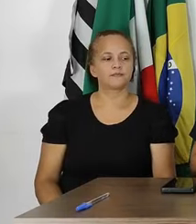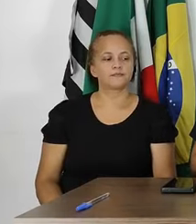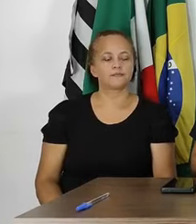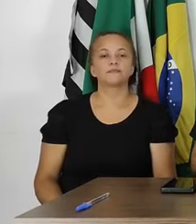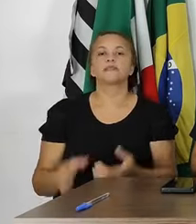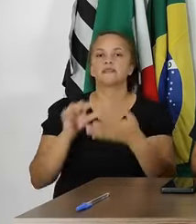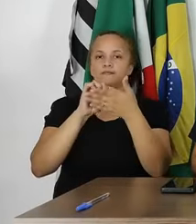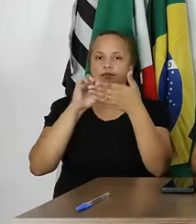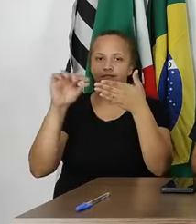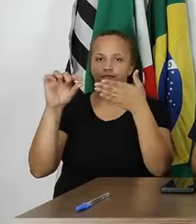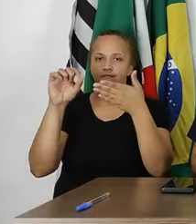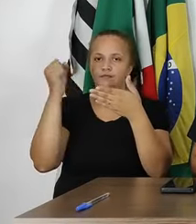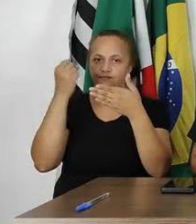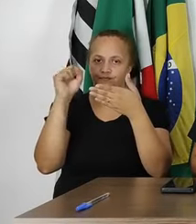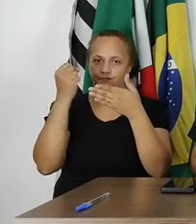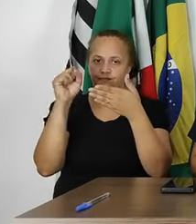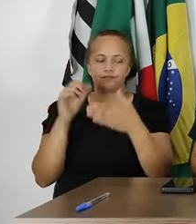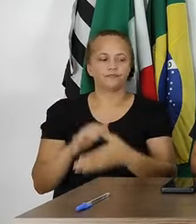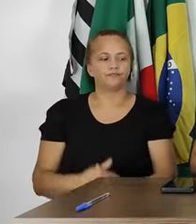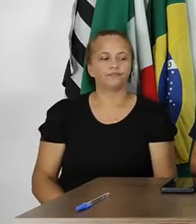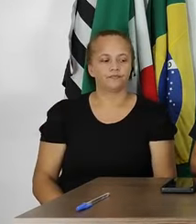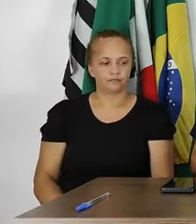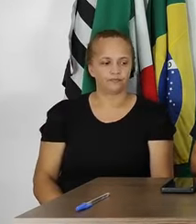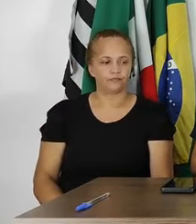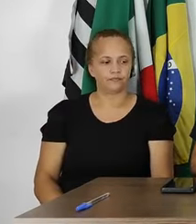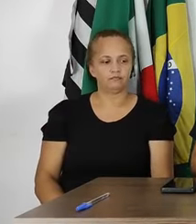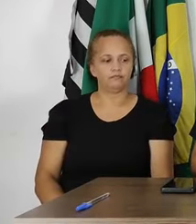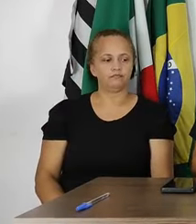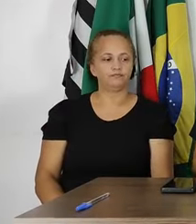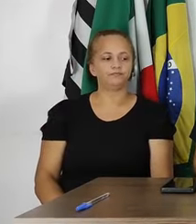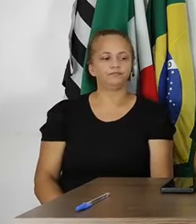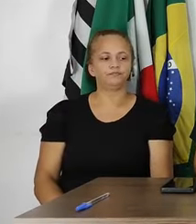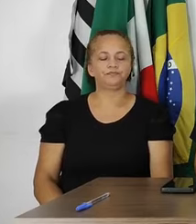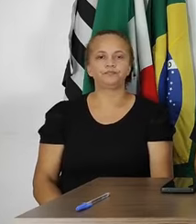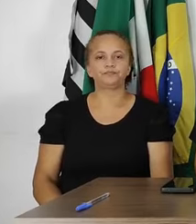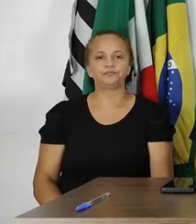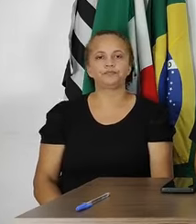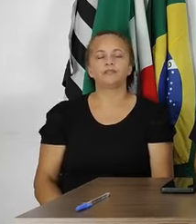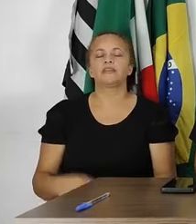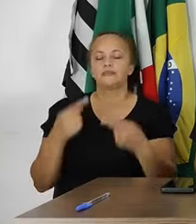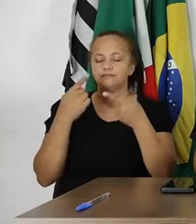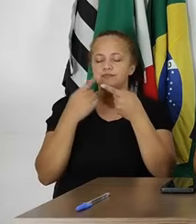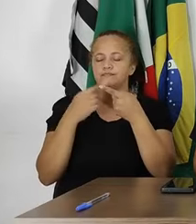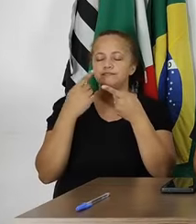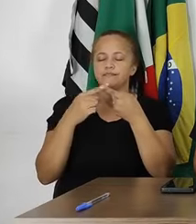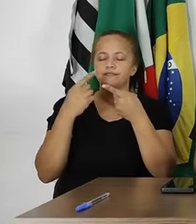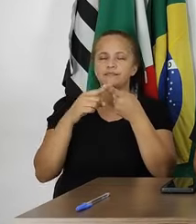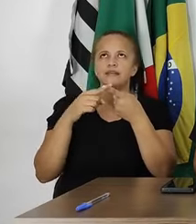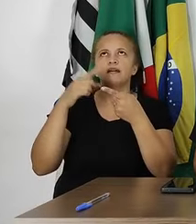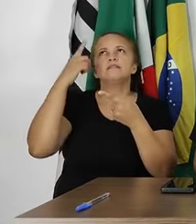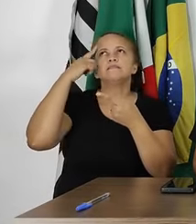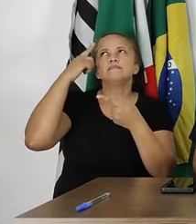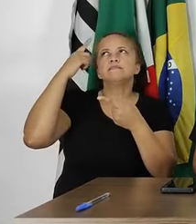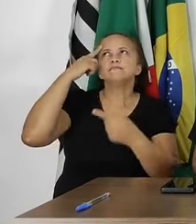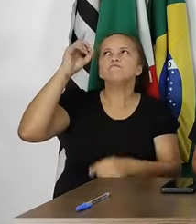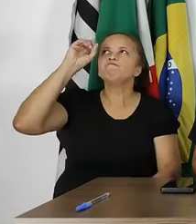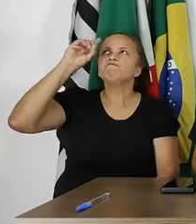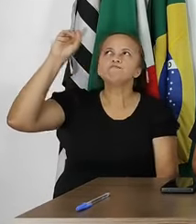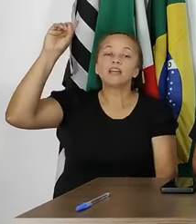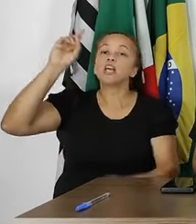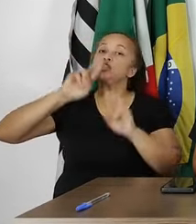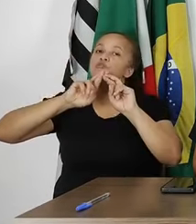versículo 8, tá bom? Que diz assim a palavra do Senhor: porque os meus pensamentos não são os